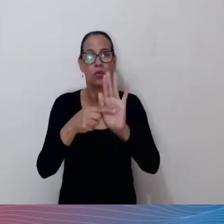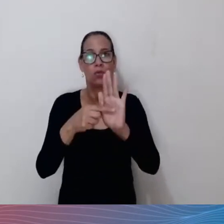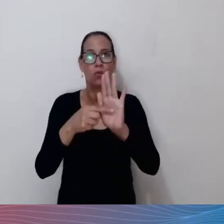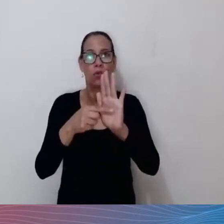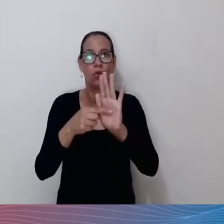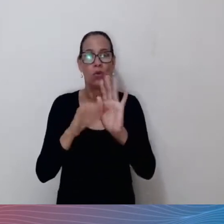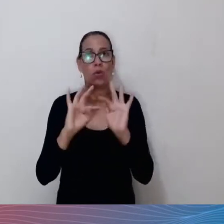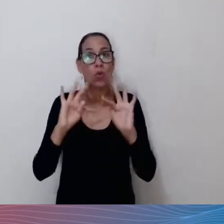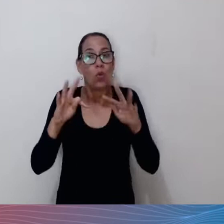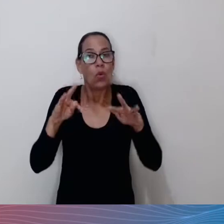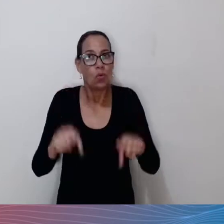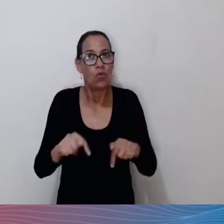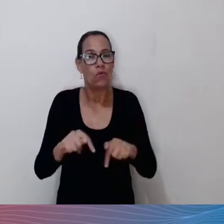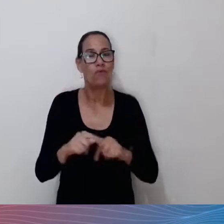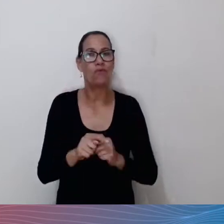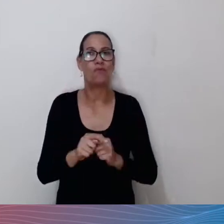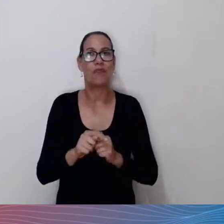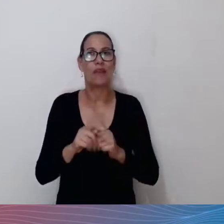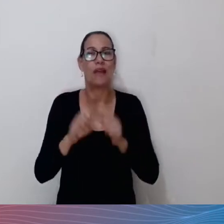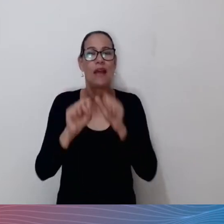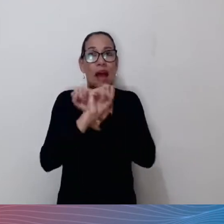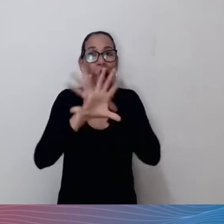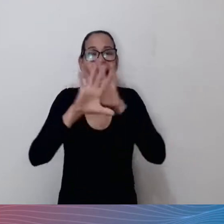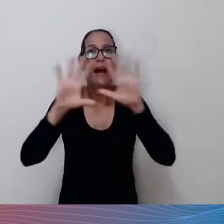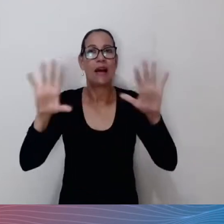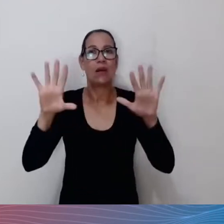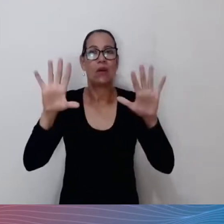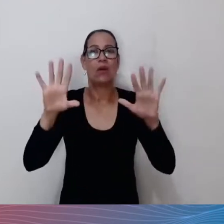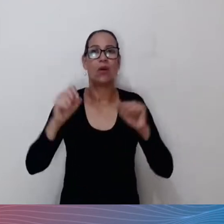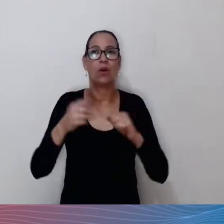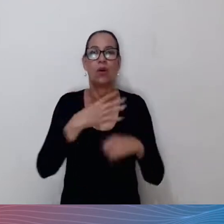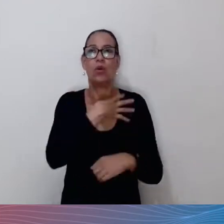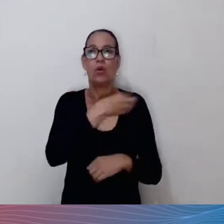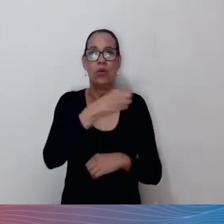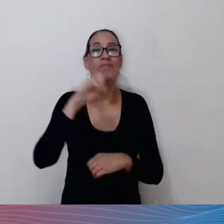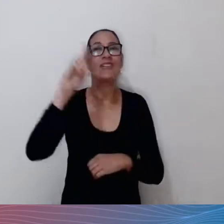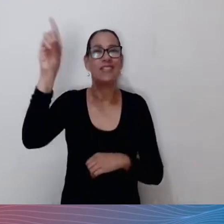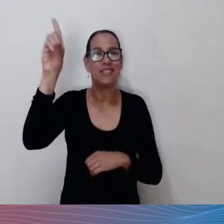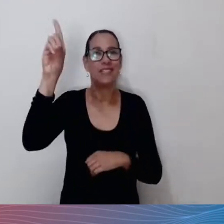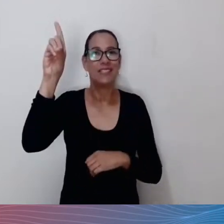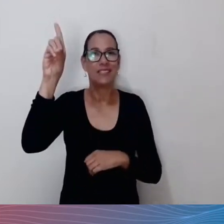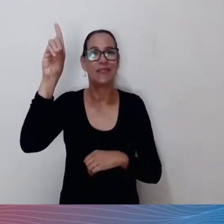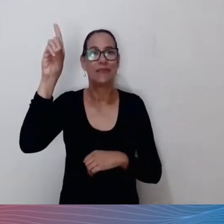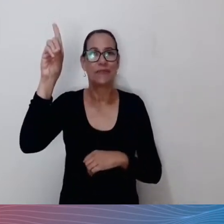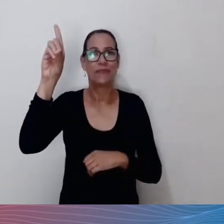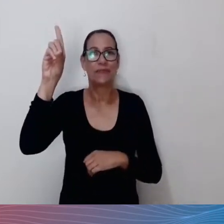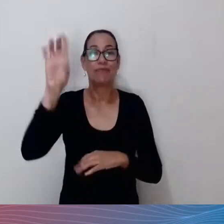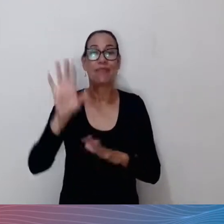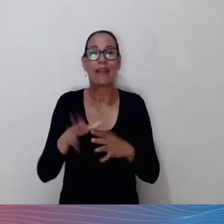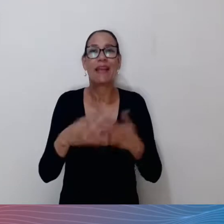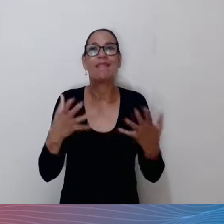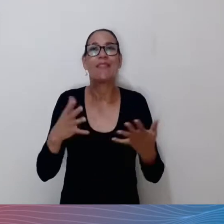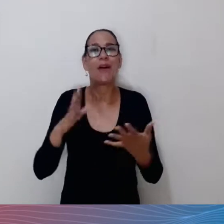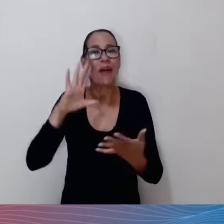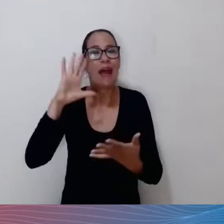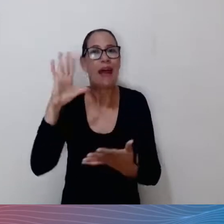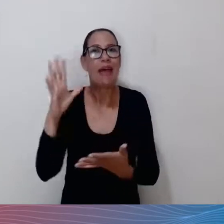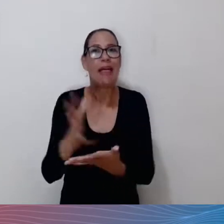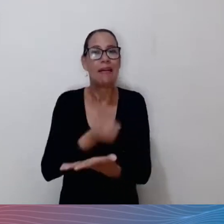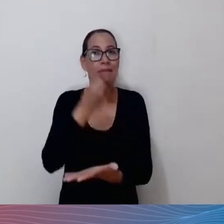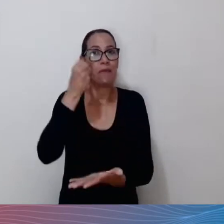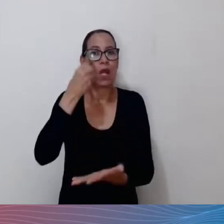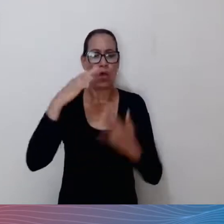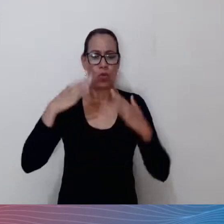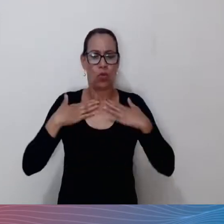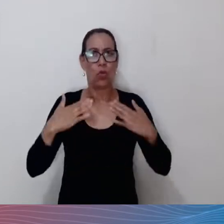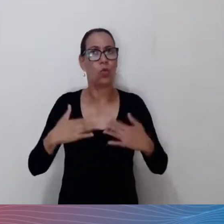Aí acontecerá a filiação. A filiação, irmãos, que é a redenção do nosso corpo. Esse corpo é a